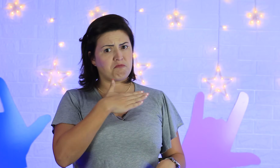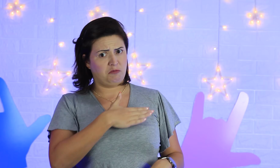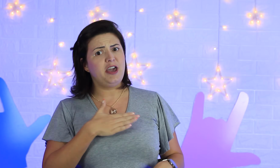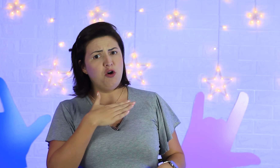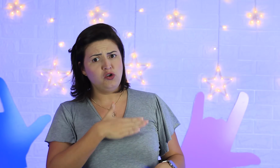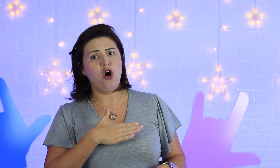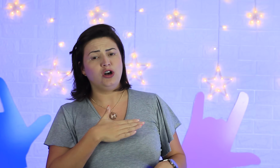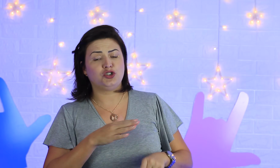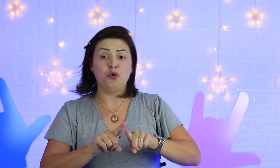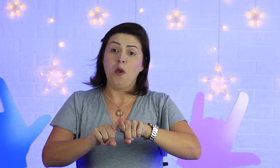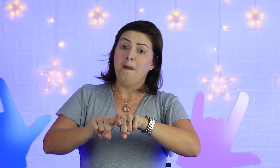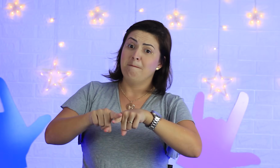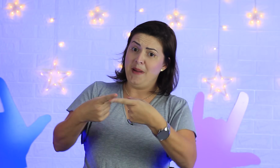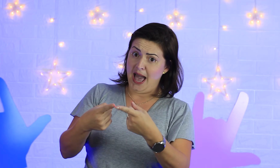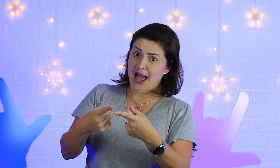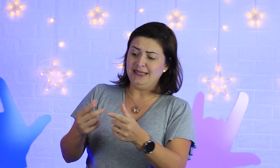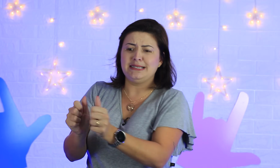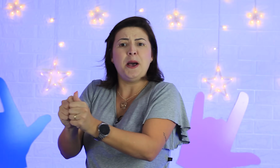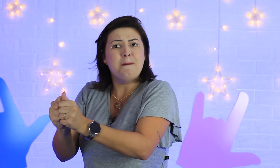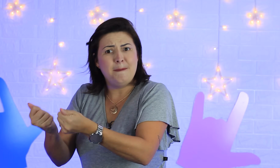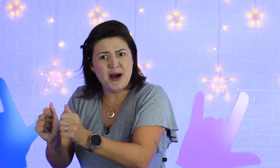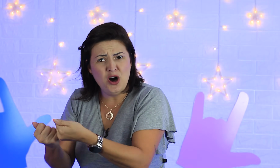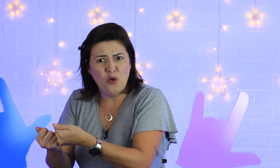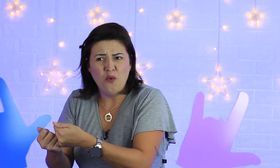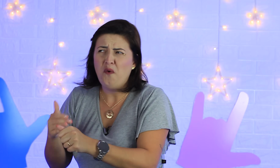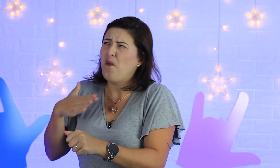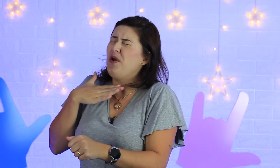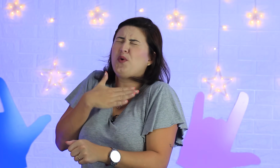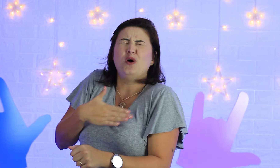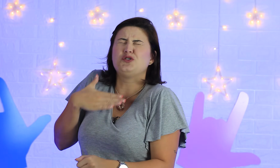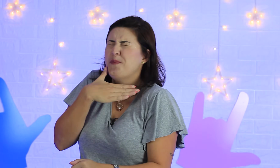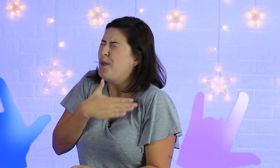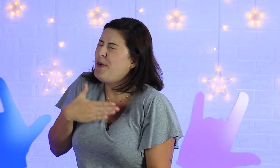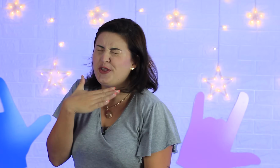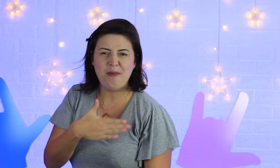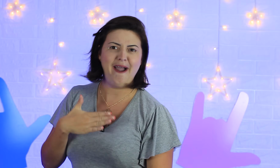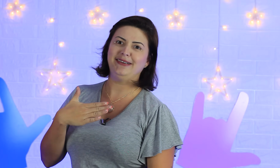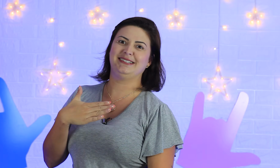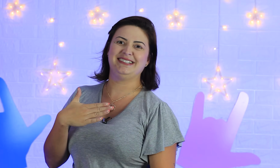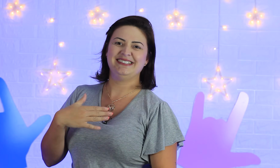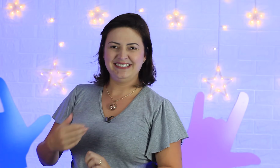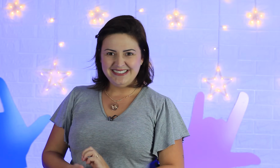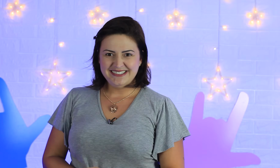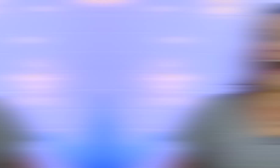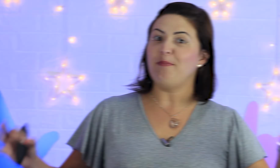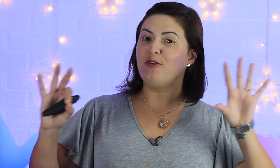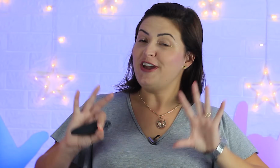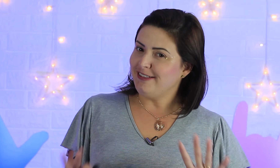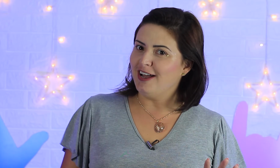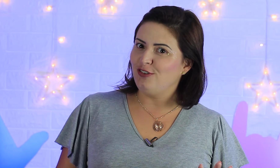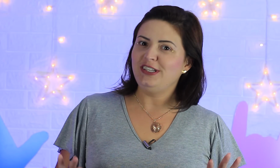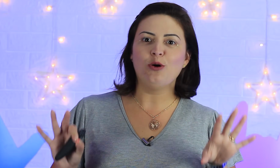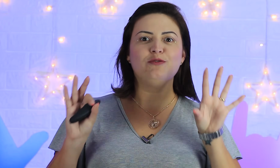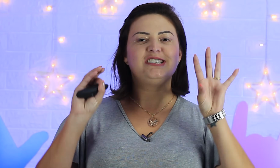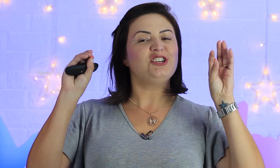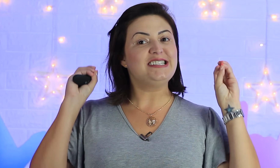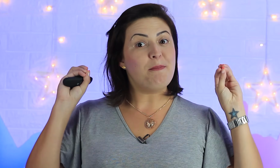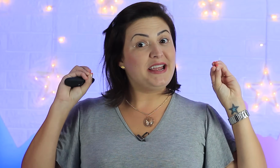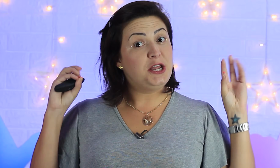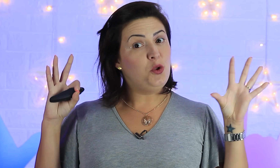eu gosto. Mas, pão, eu gosto muito mais. Aproveitando, então, que você já está aprendendo